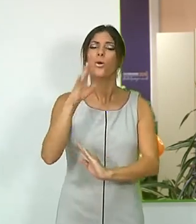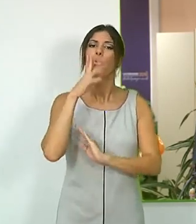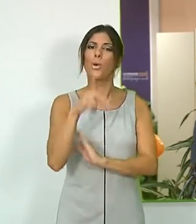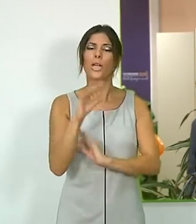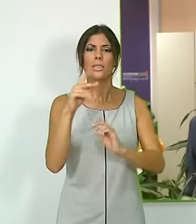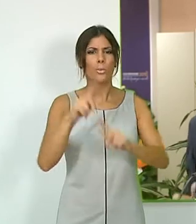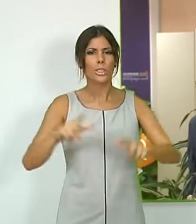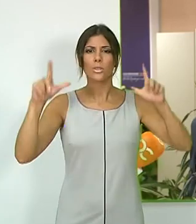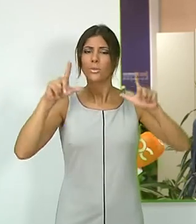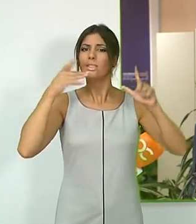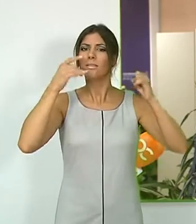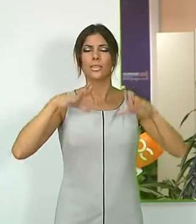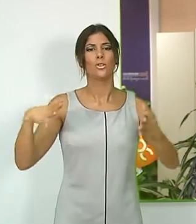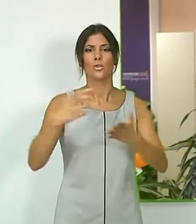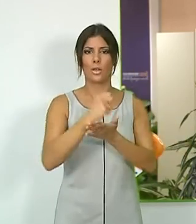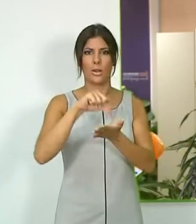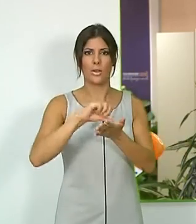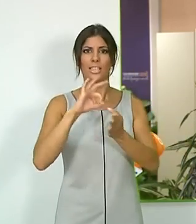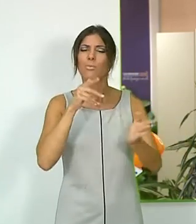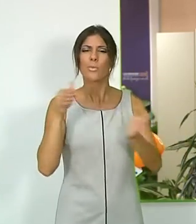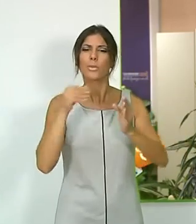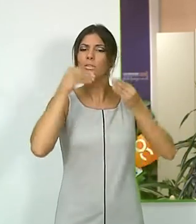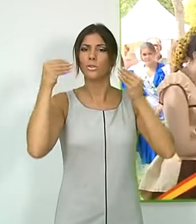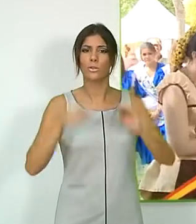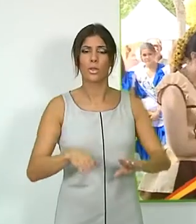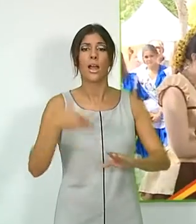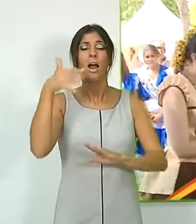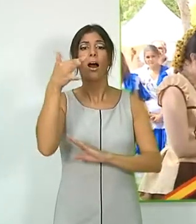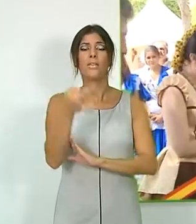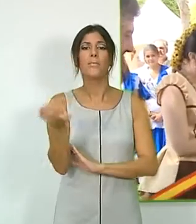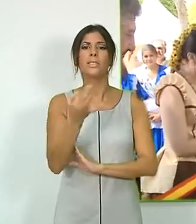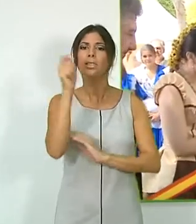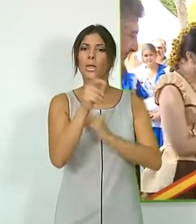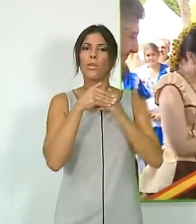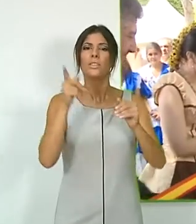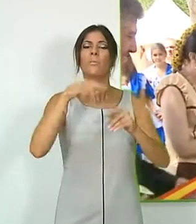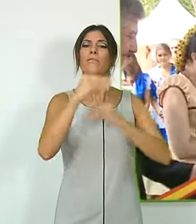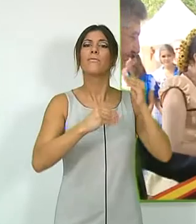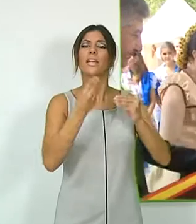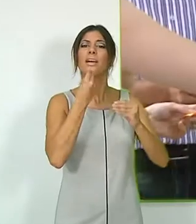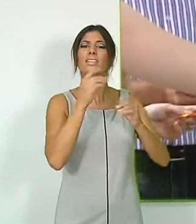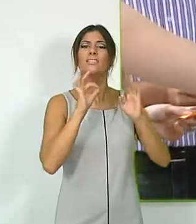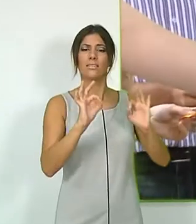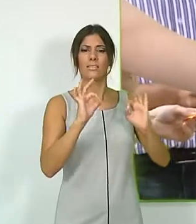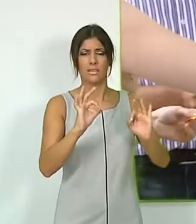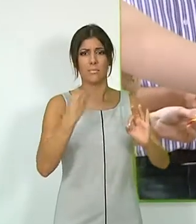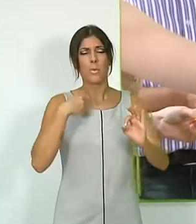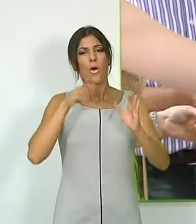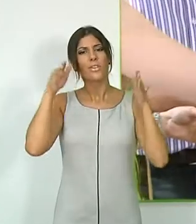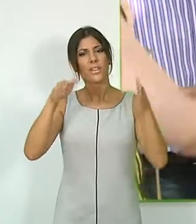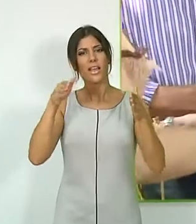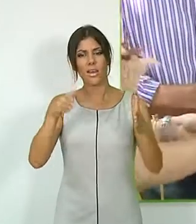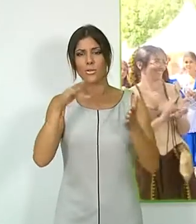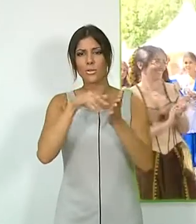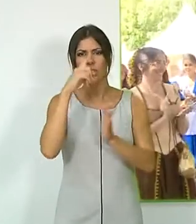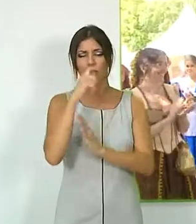ser protagonista, porque toda la ciudad es protagonista de un evento histórico, ¿no? Además, hoy ha quedado inaugurada la Feria Gastronómica de la Bahía,